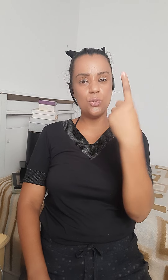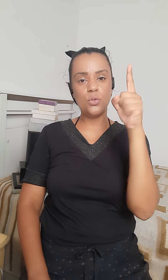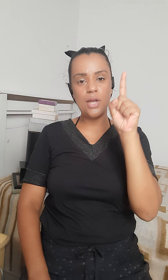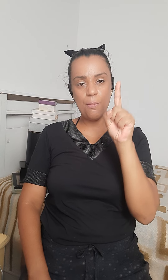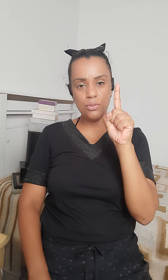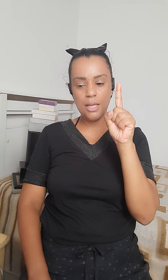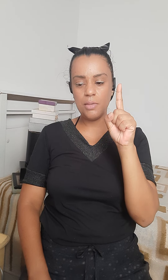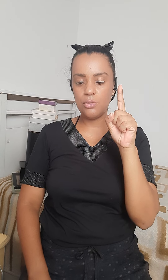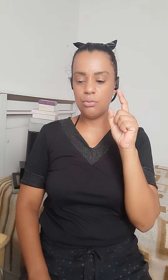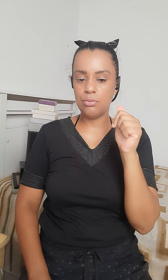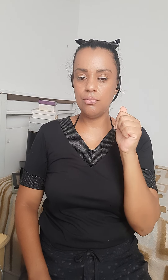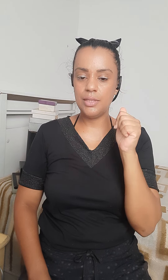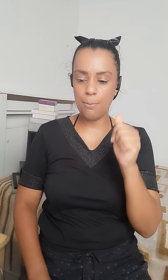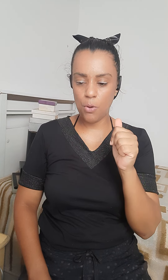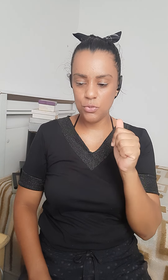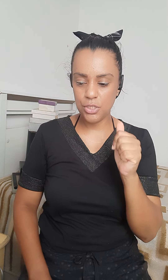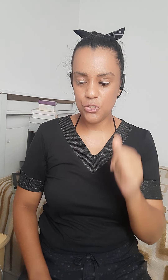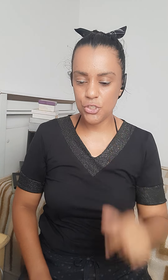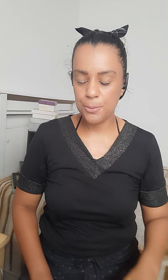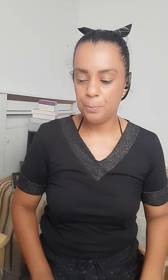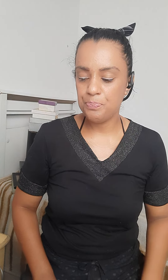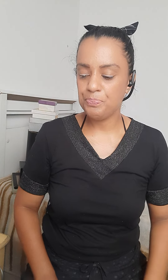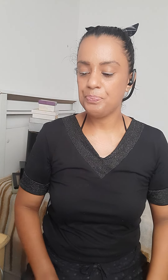Indicador, apontamento. Tá bom, gente?